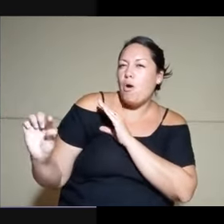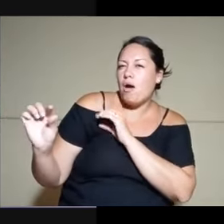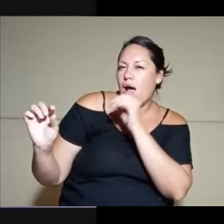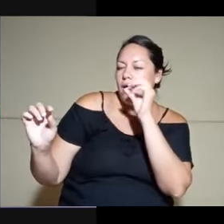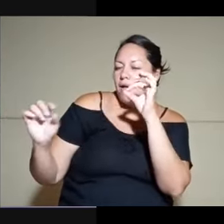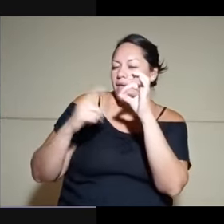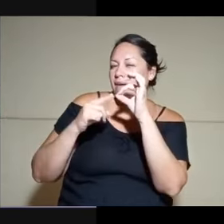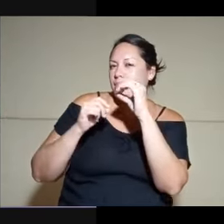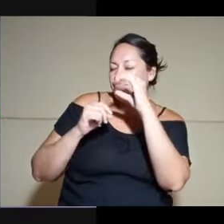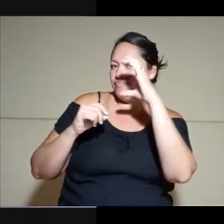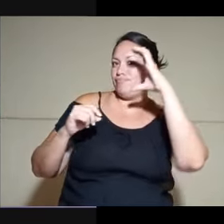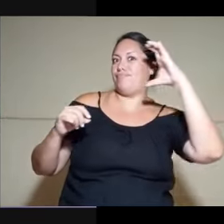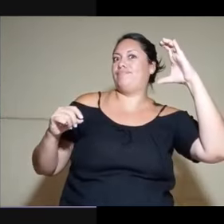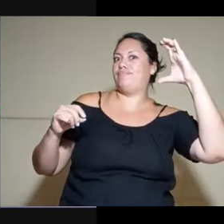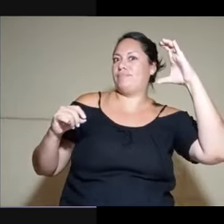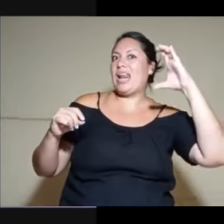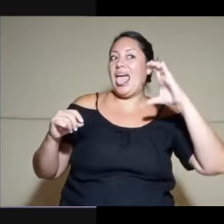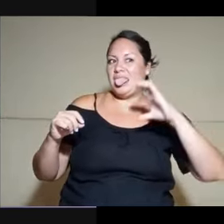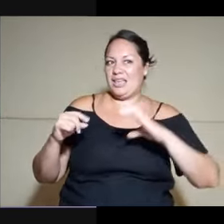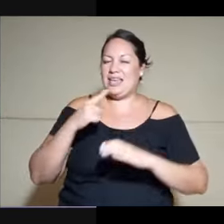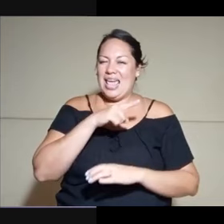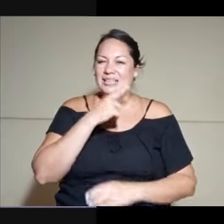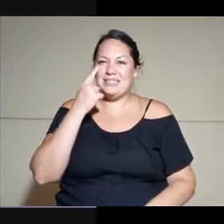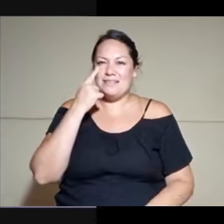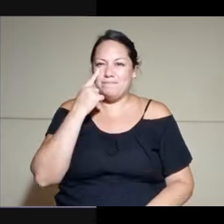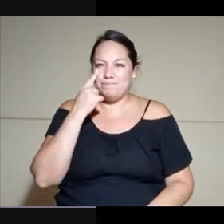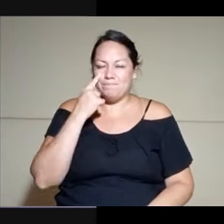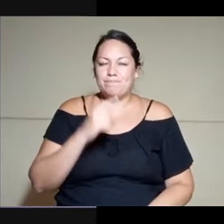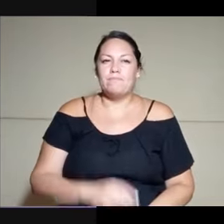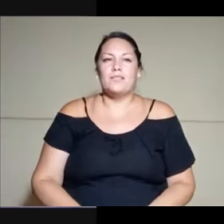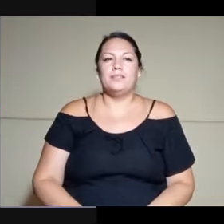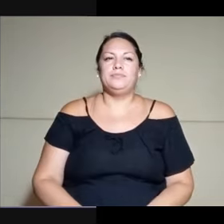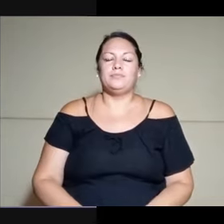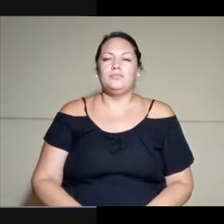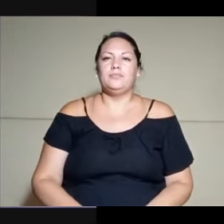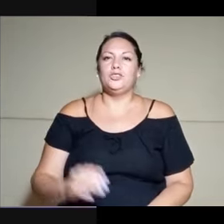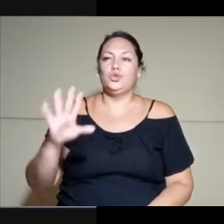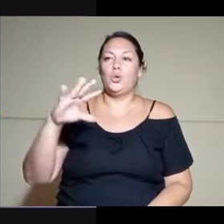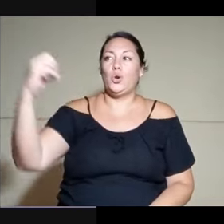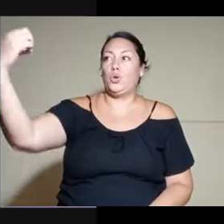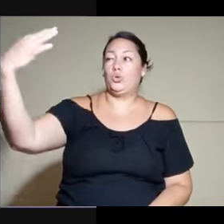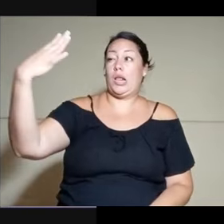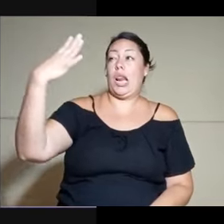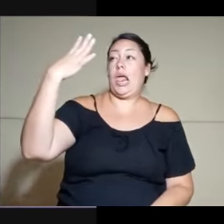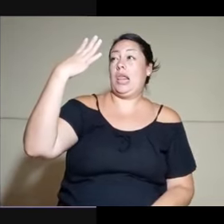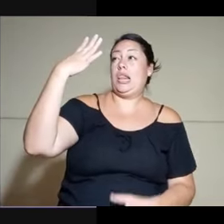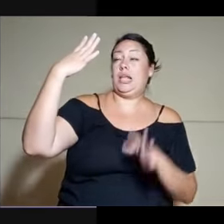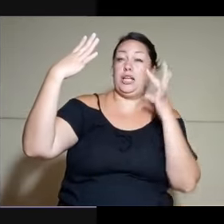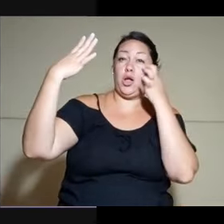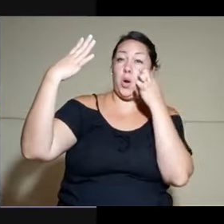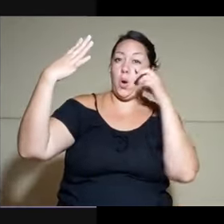craneal. Cuando hay menos luz, se dilata para captar la mayor cantidad de luz. Es lo que hace la lente de la